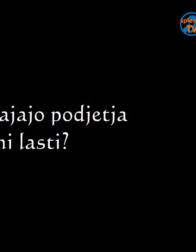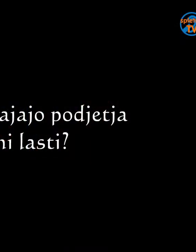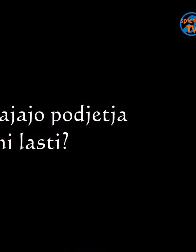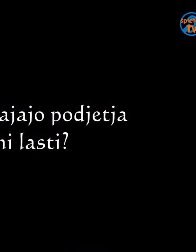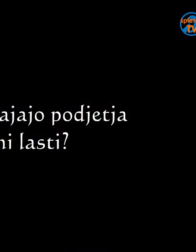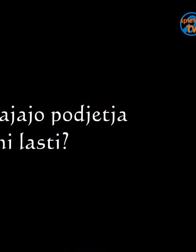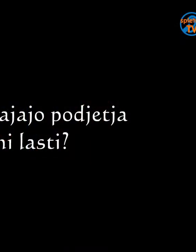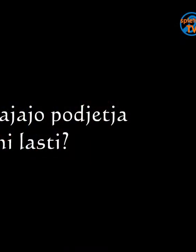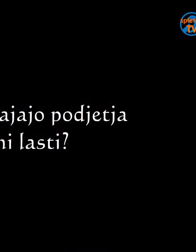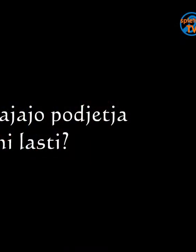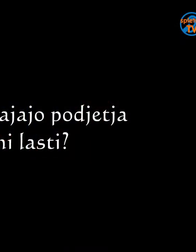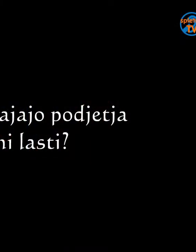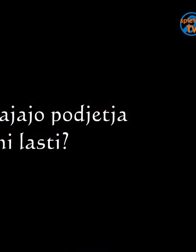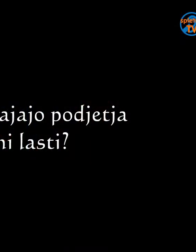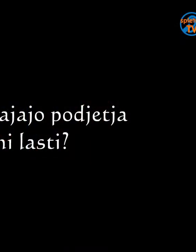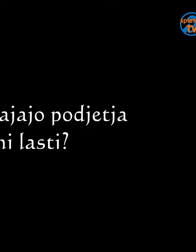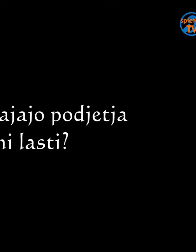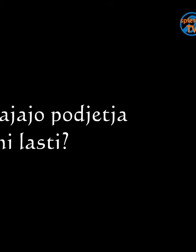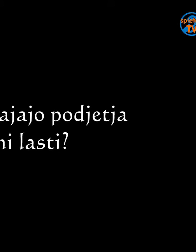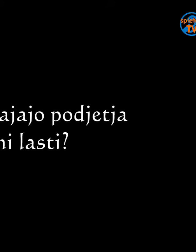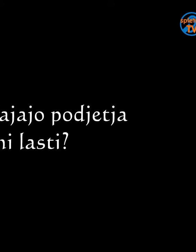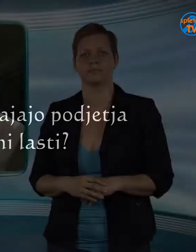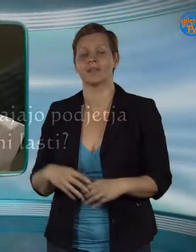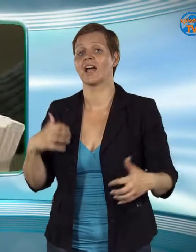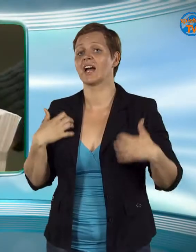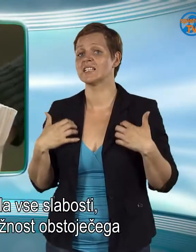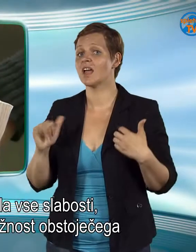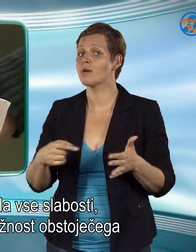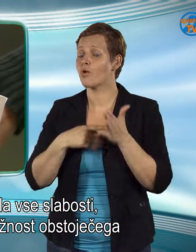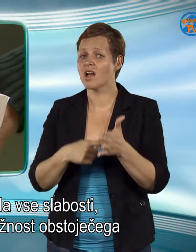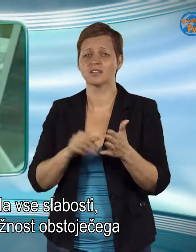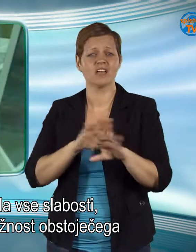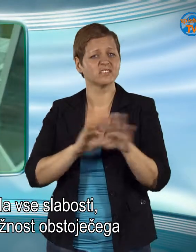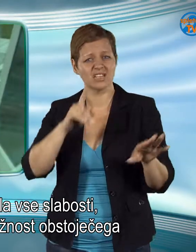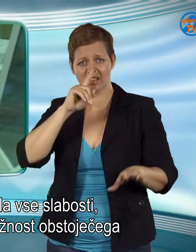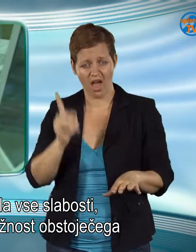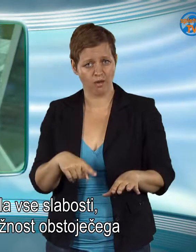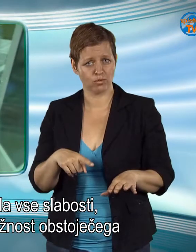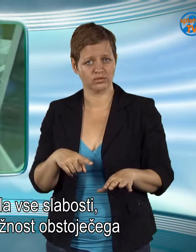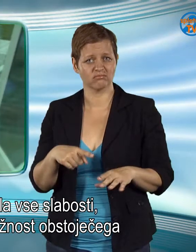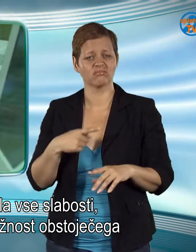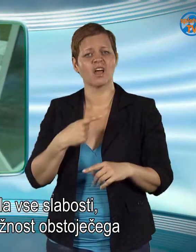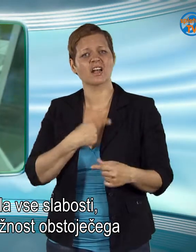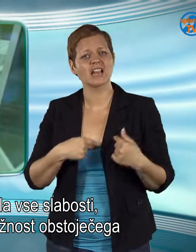Zakaj se prodajajo podjetja v državni lasti? Kriza je pokazala vse slabosti, ranljivosti